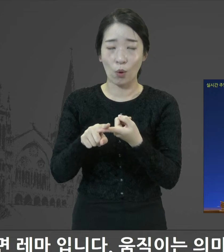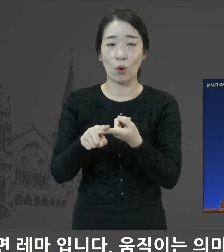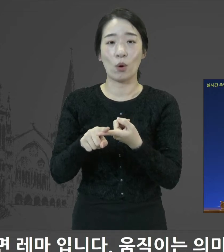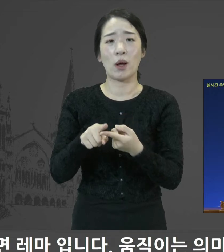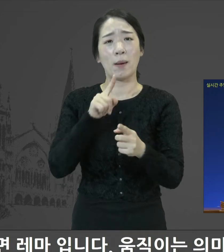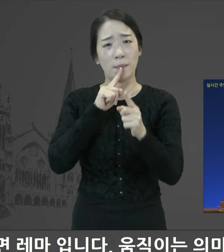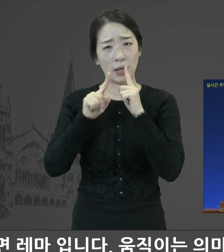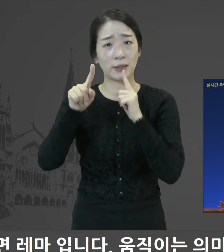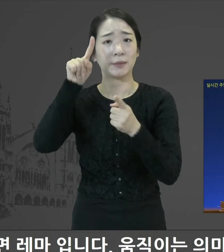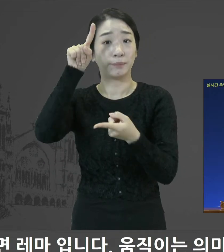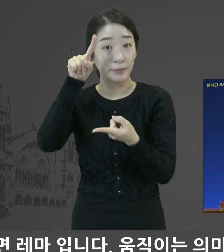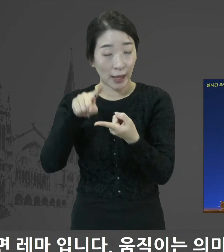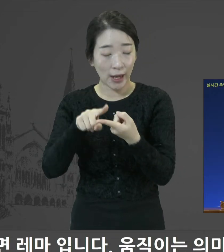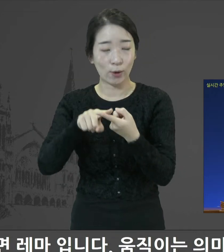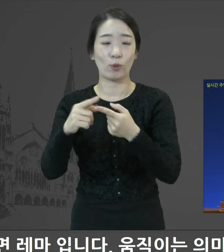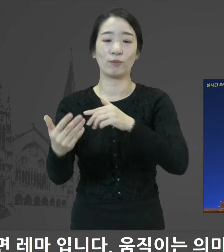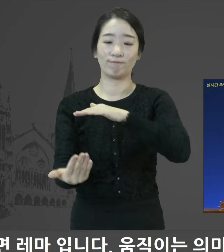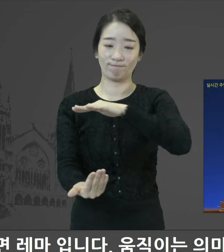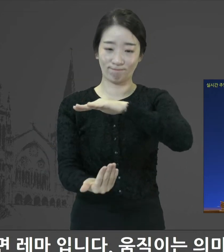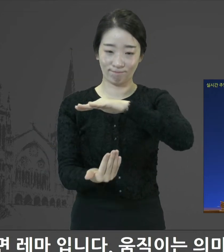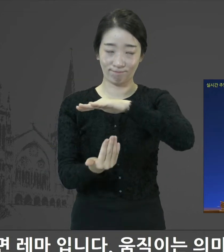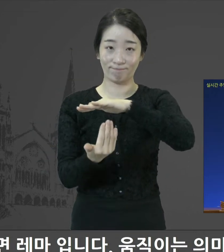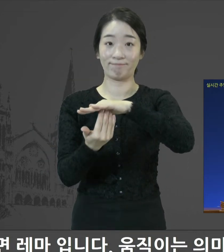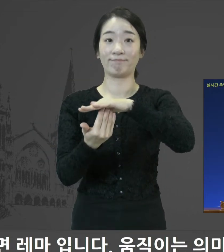말씀대로 이루어지기를